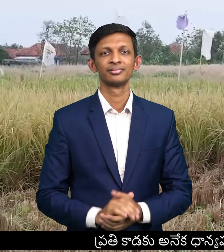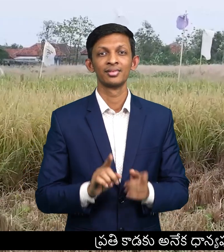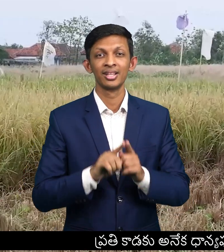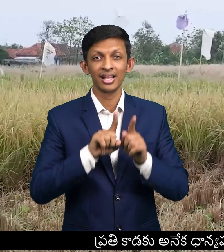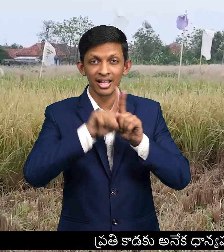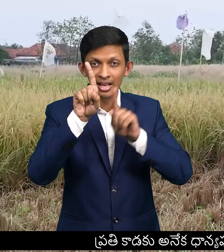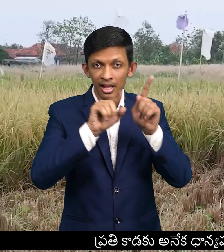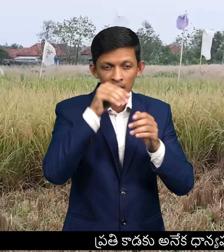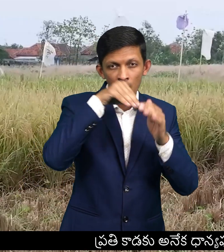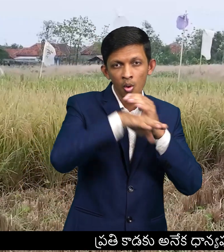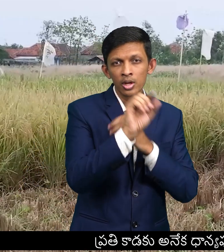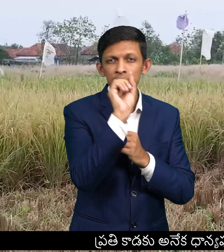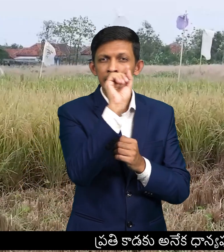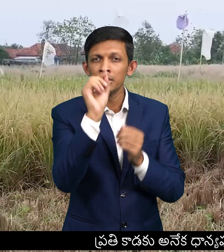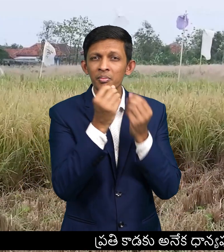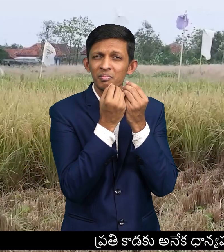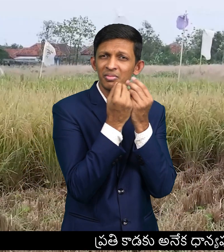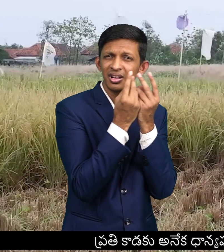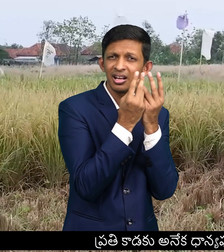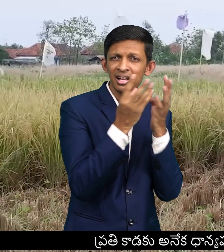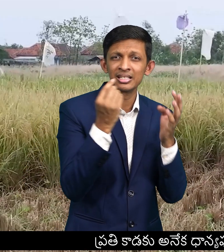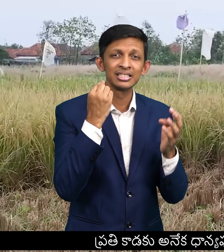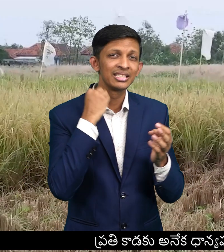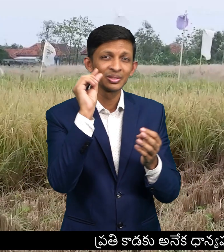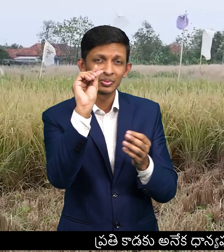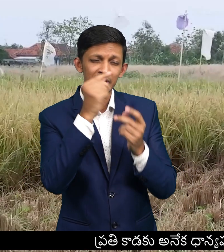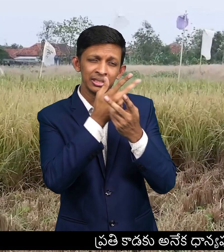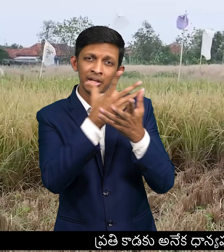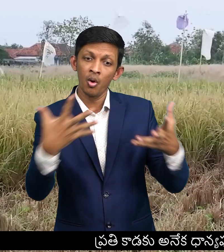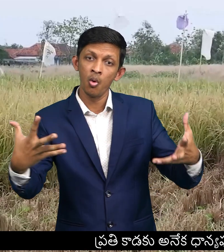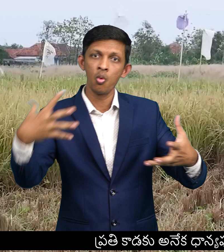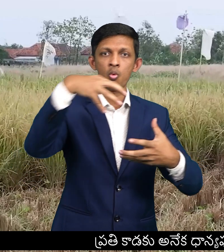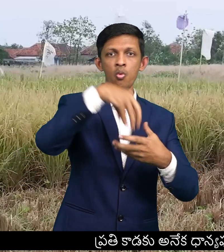ప్రతి కాడకు అనేక ధాన్యపు గింజలు అతుక్కుని ఉంటాయి.